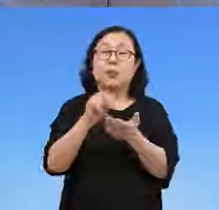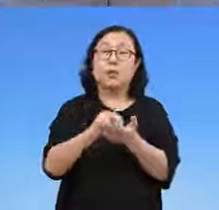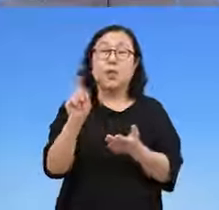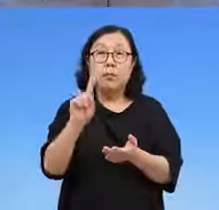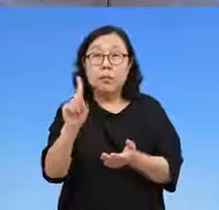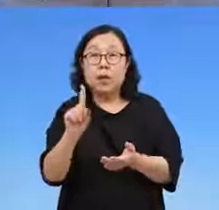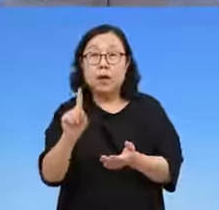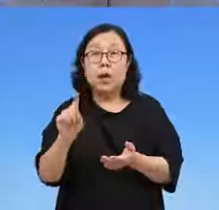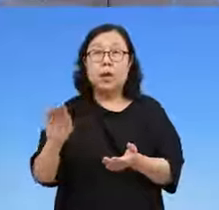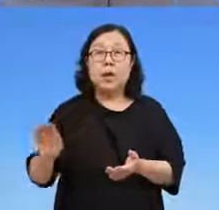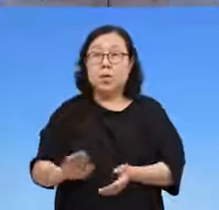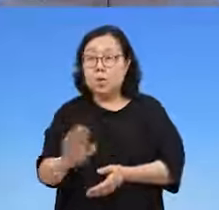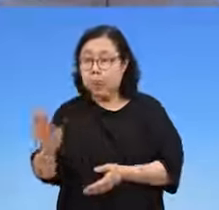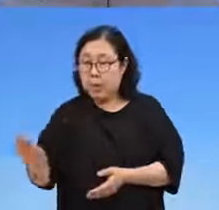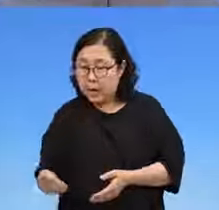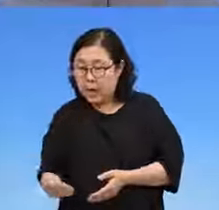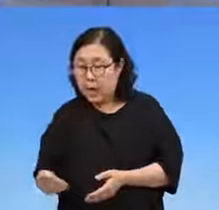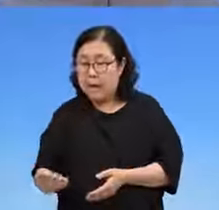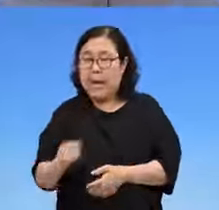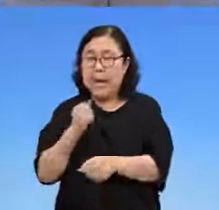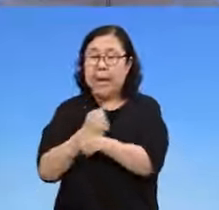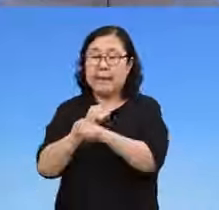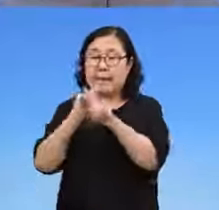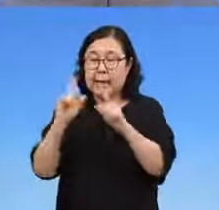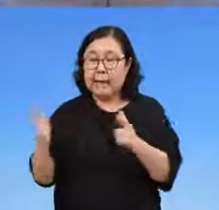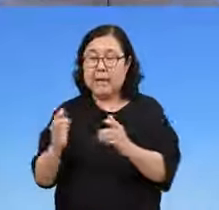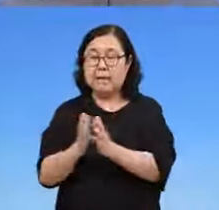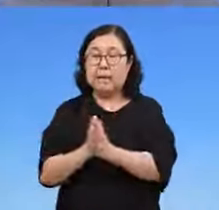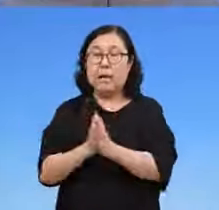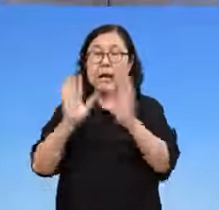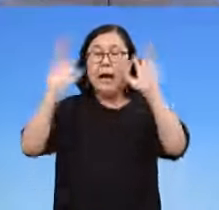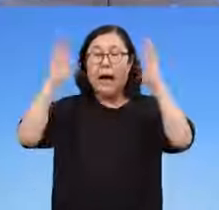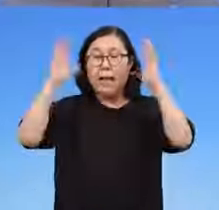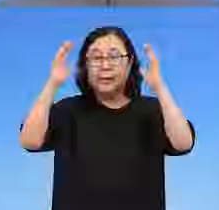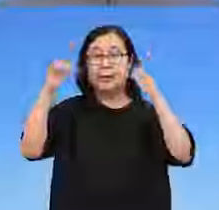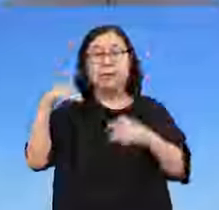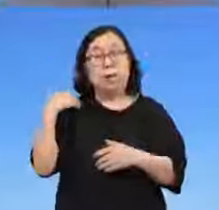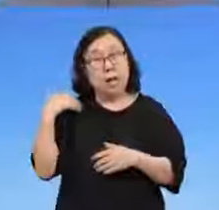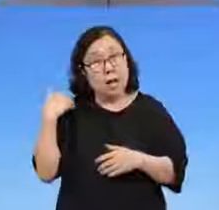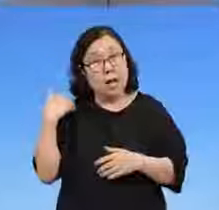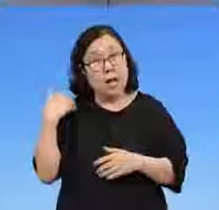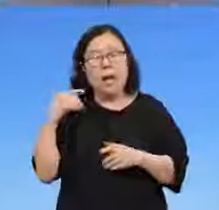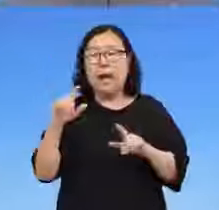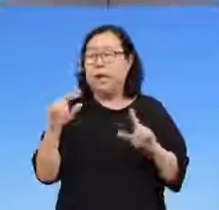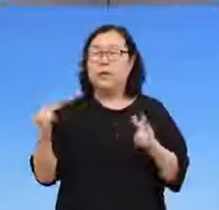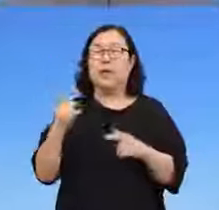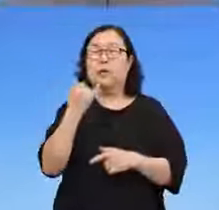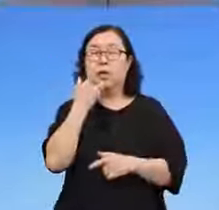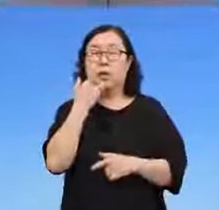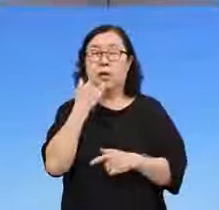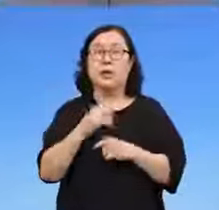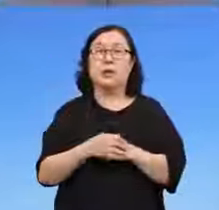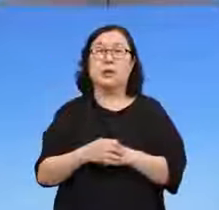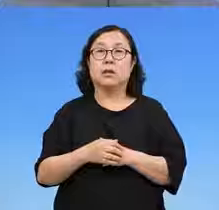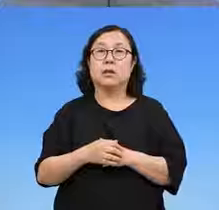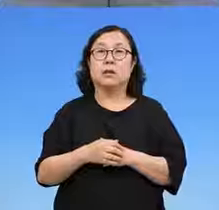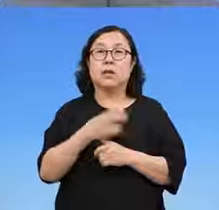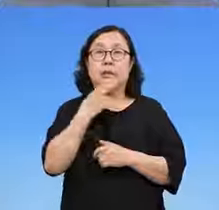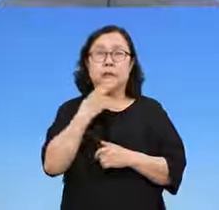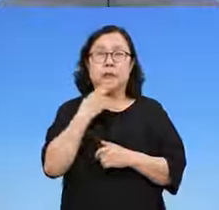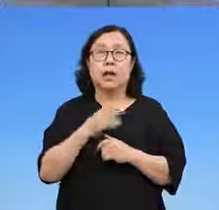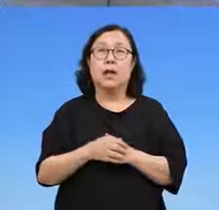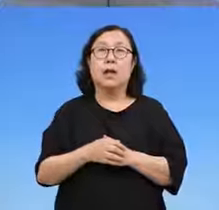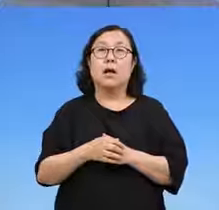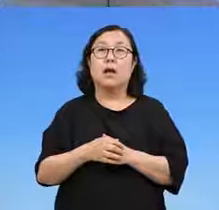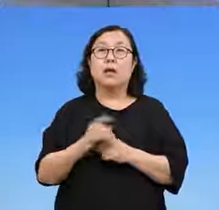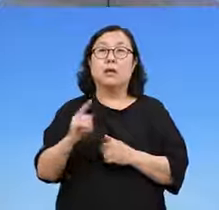뭐가 문제냐? 우리가 안 하면 애들이 지금 모르느냐는 거예요. 집에서 안 가르치면은 애들이 다 모르면은 당연히 안